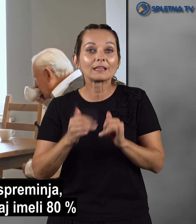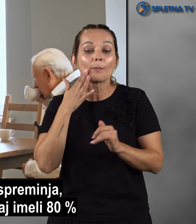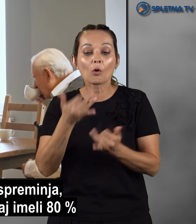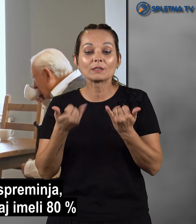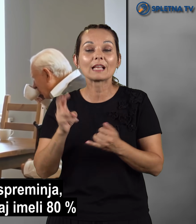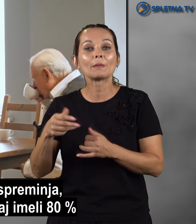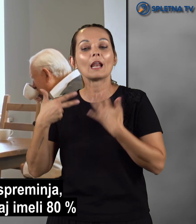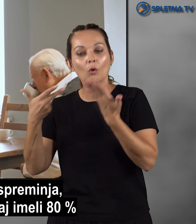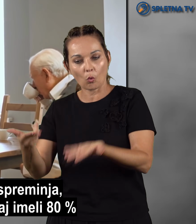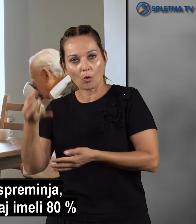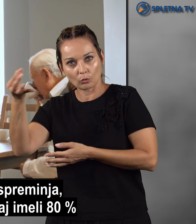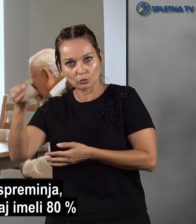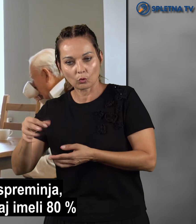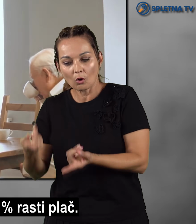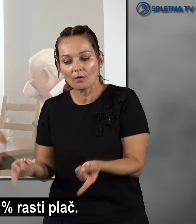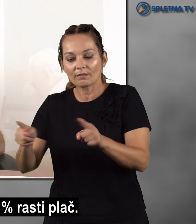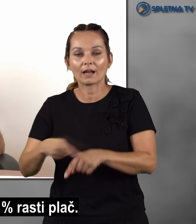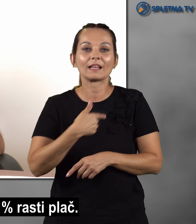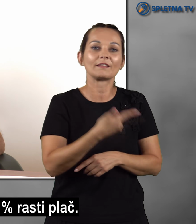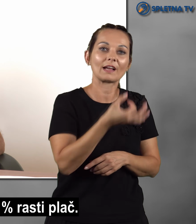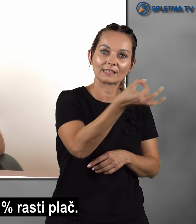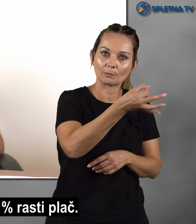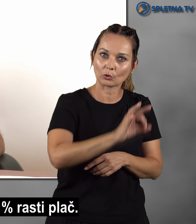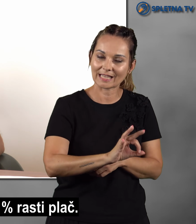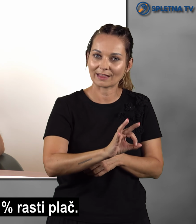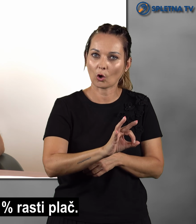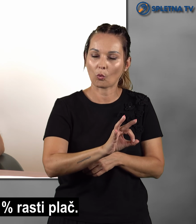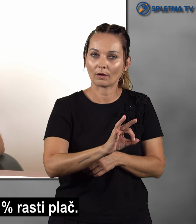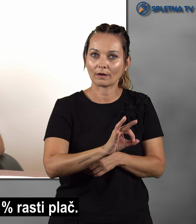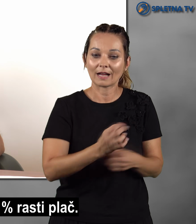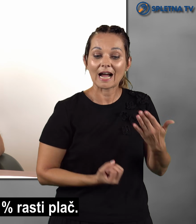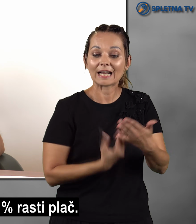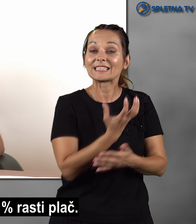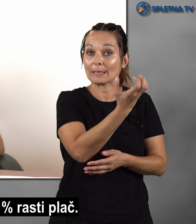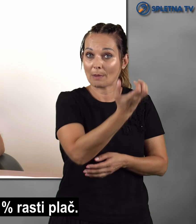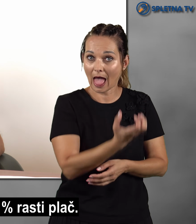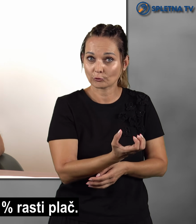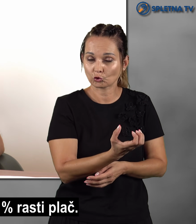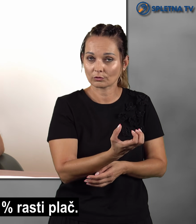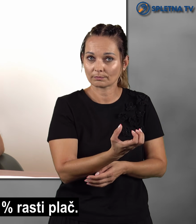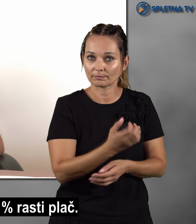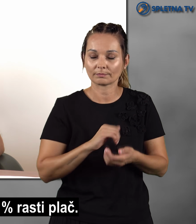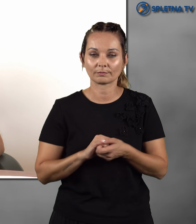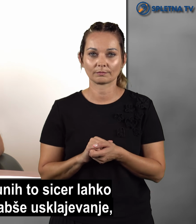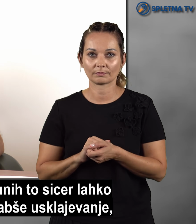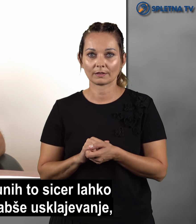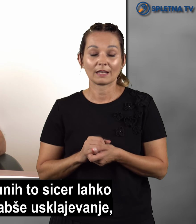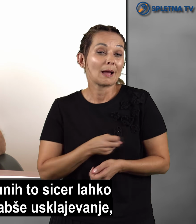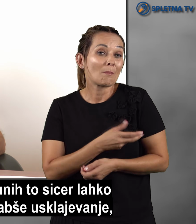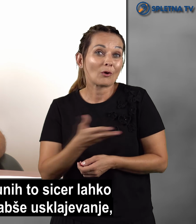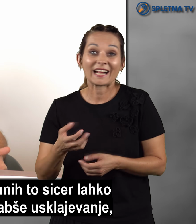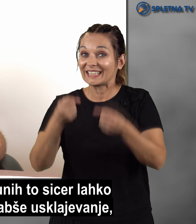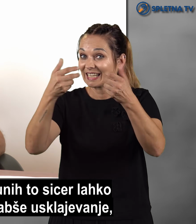da bomo sedaj imeli 80% inflacije in 20% rasti plač.